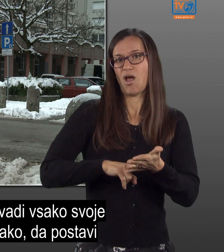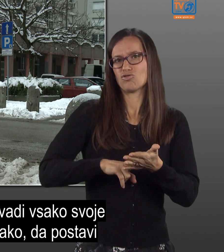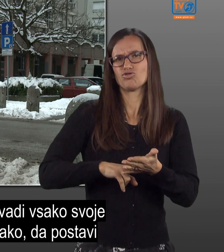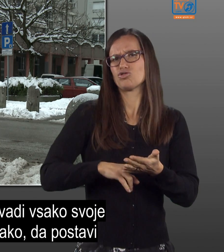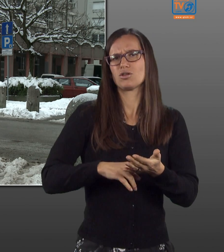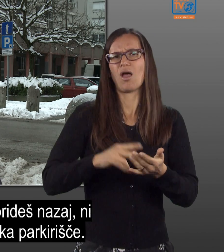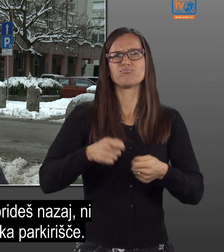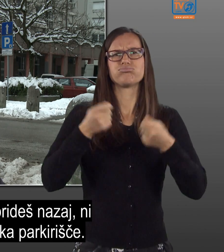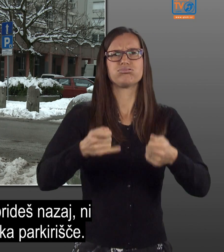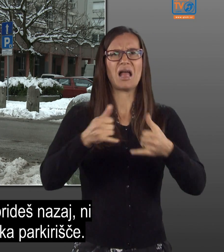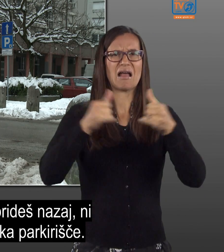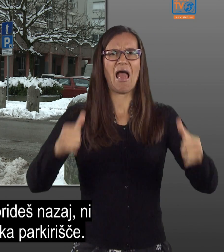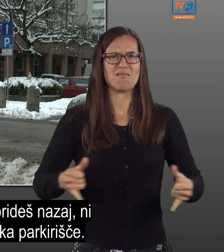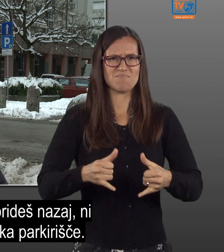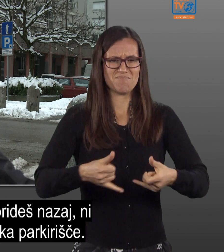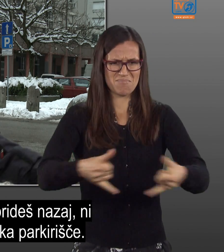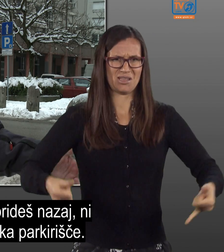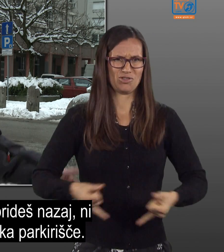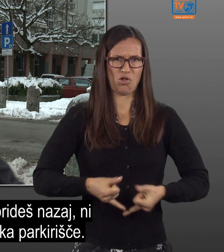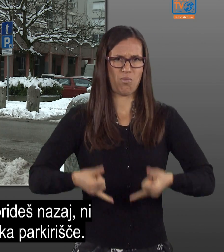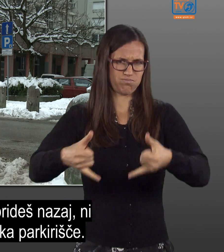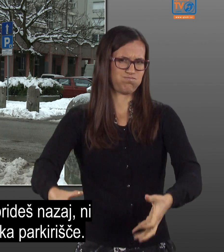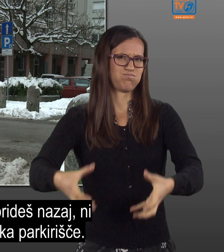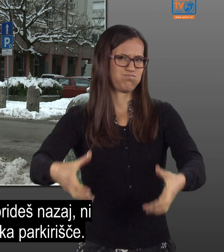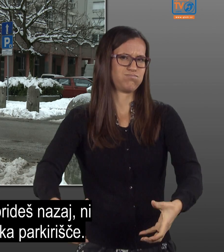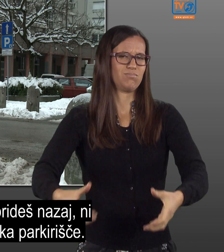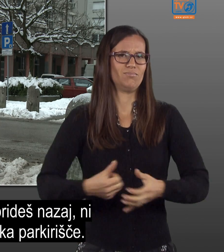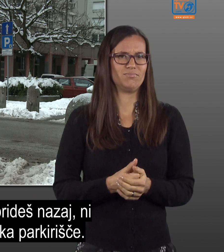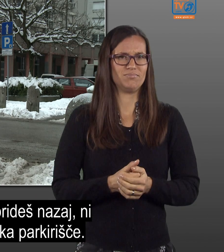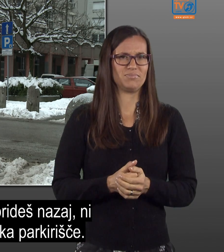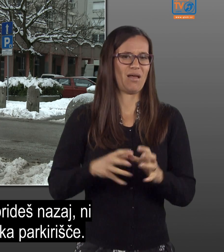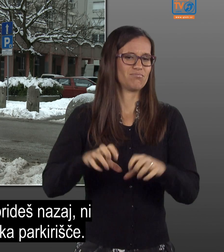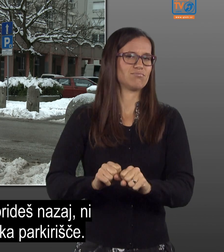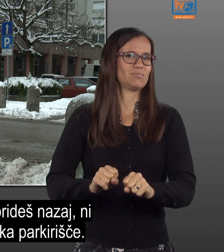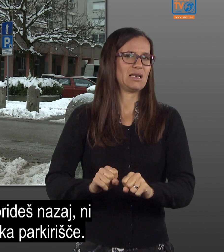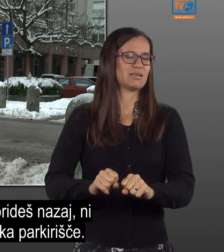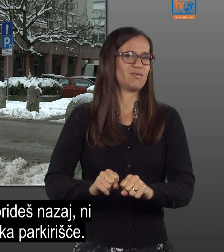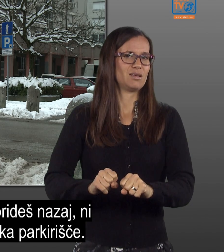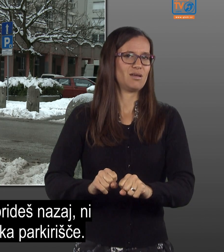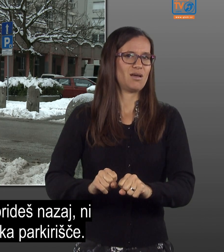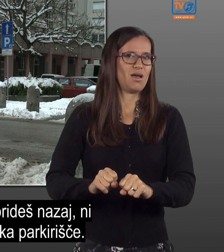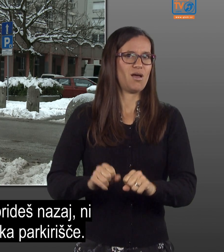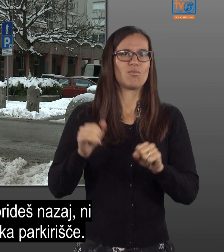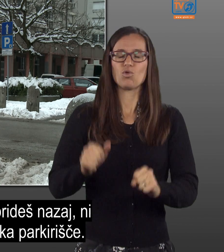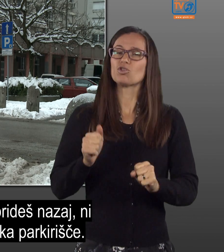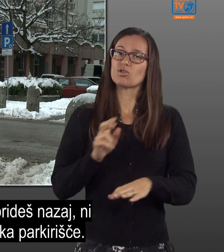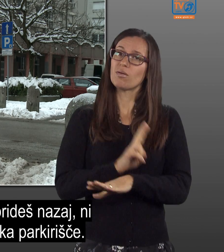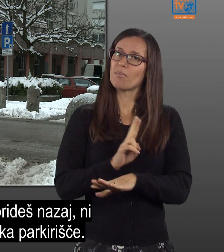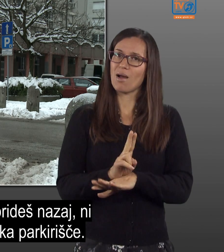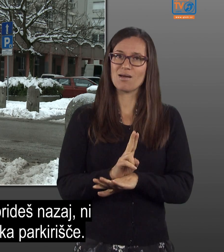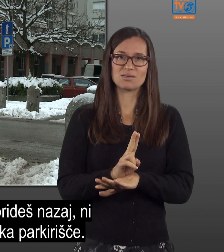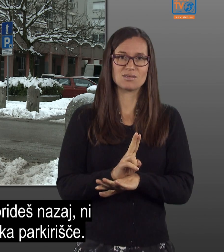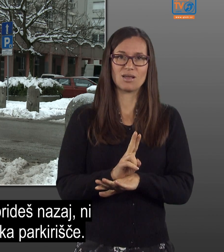tako, da postavi kakšno gajbico po moje, ne, ali pa kaj takega. In moraš prav paziti,